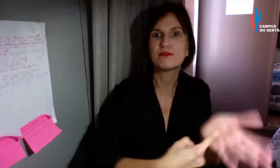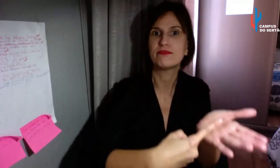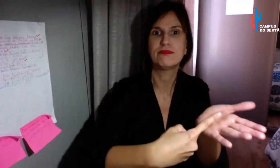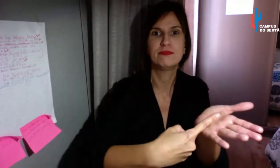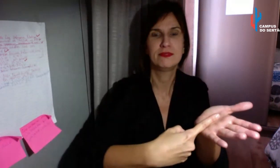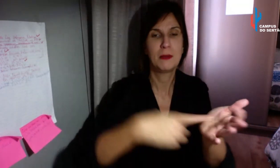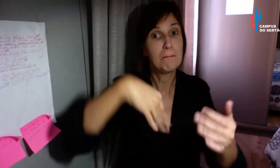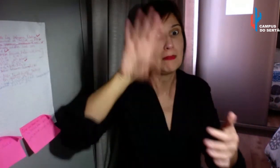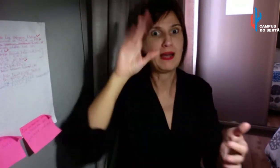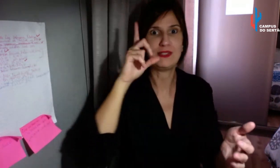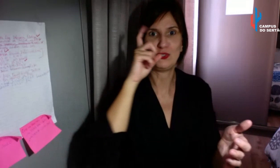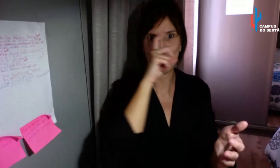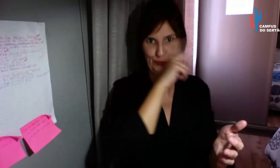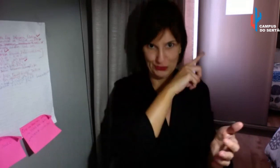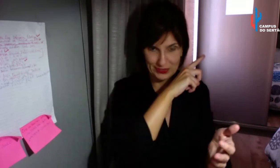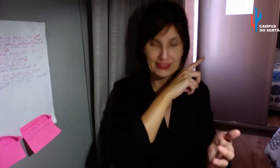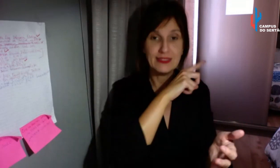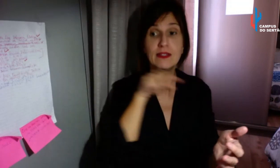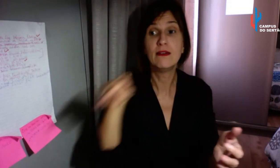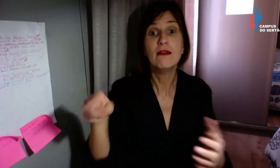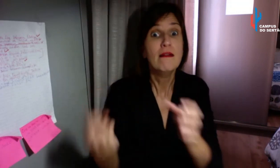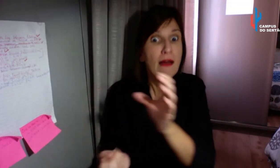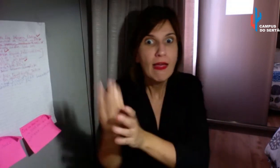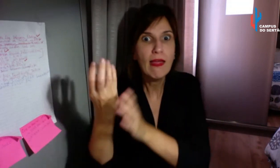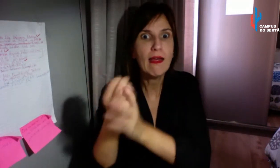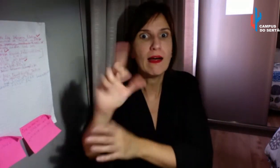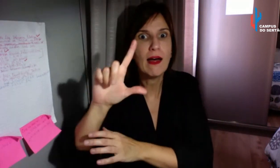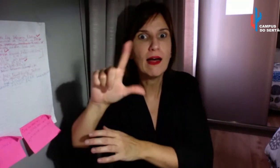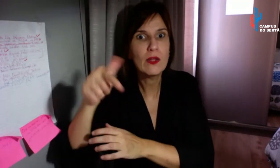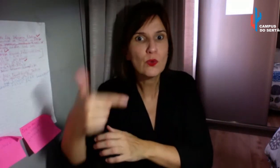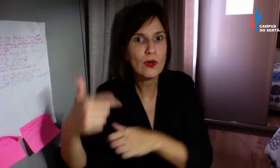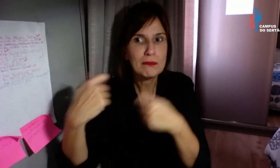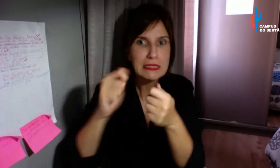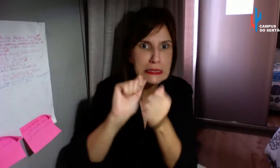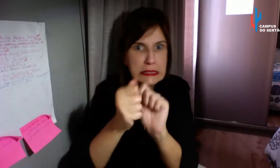Então, isso faz parte do BNCC.